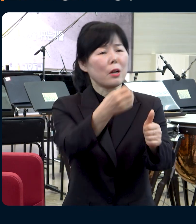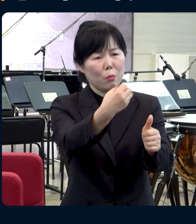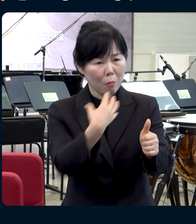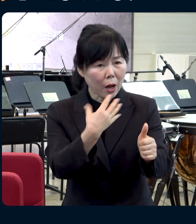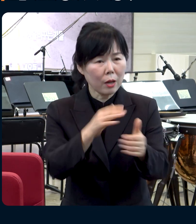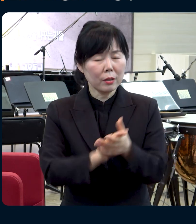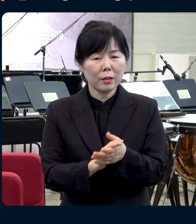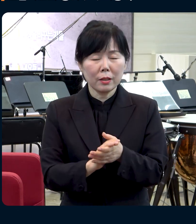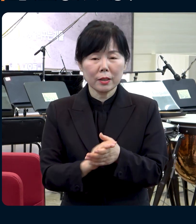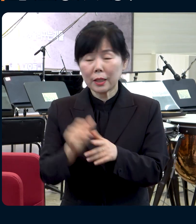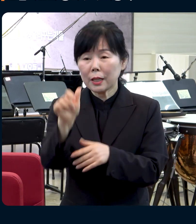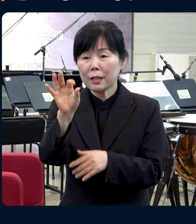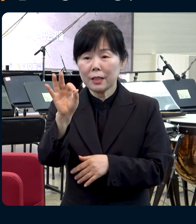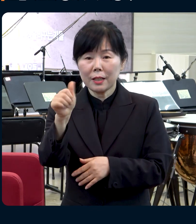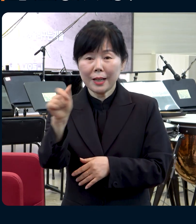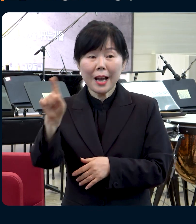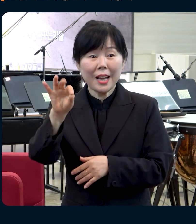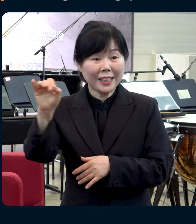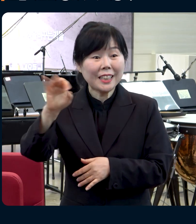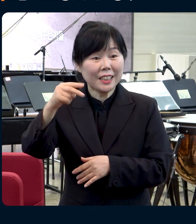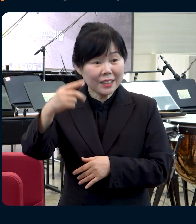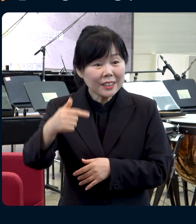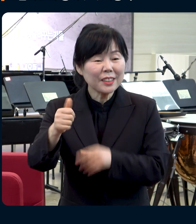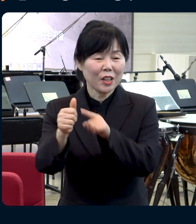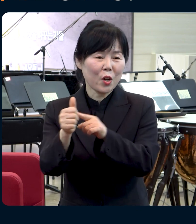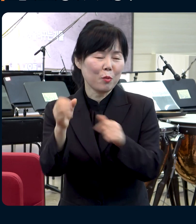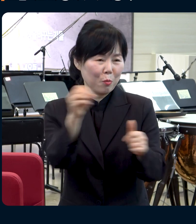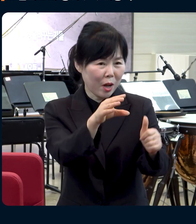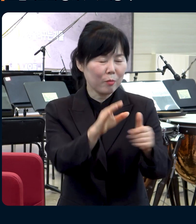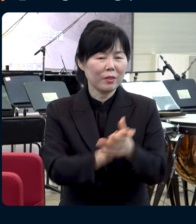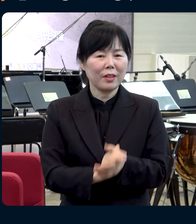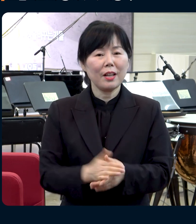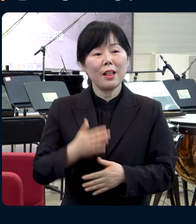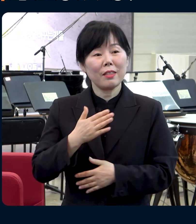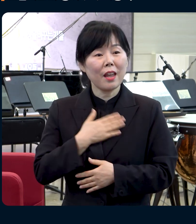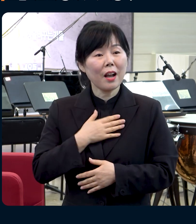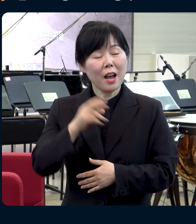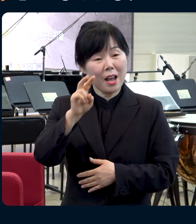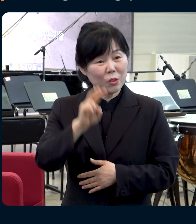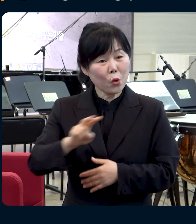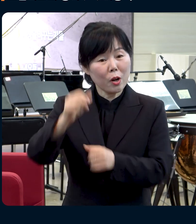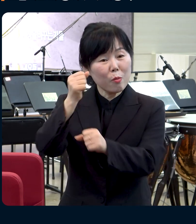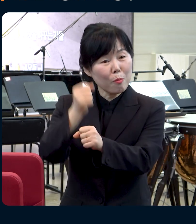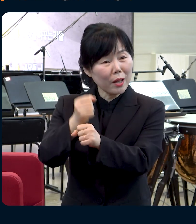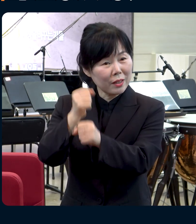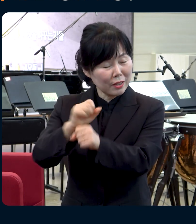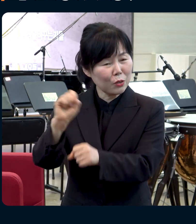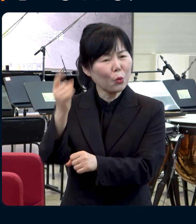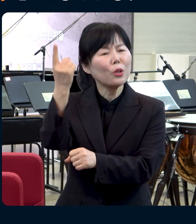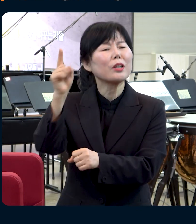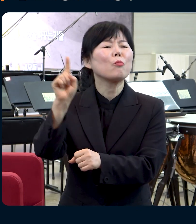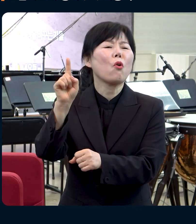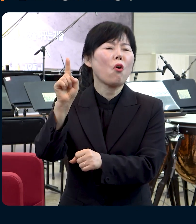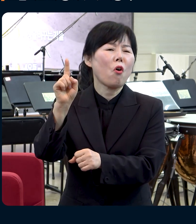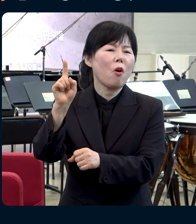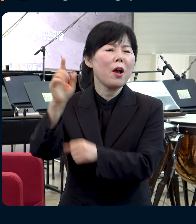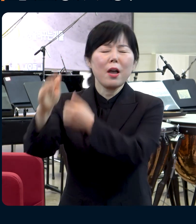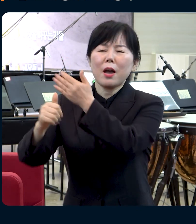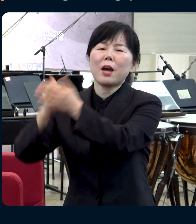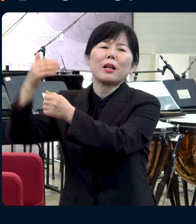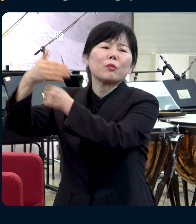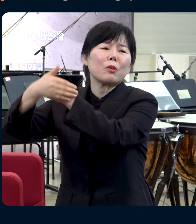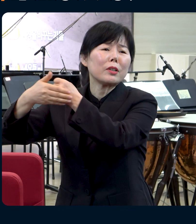이러자 하이든 씨는 다음과 같은 얘기를 합니다. 제가 이러한 곡을 만들 수 있었던 것은요, 하나님의